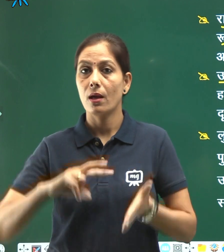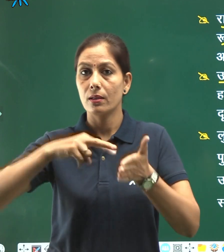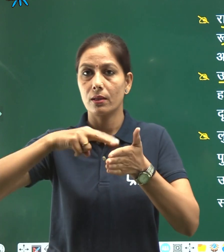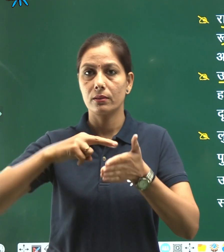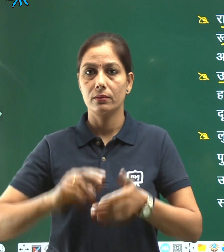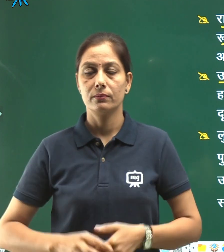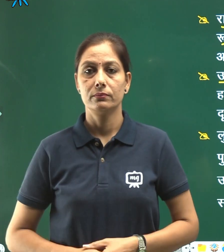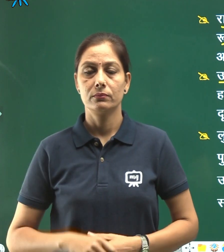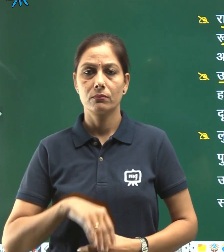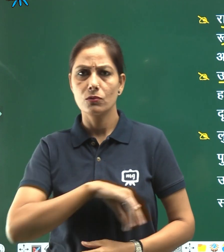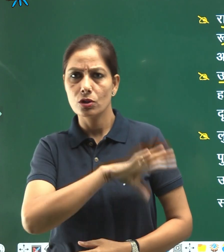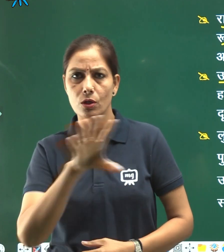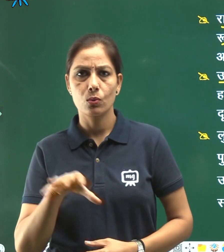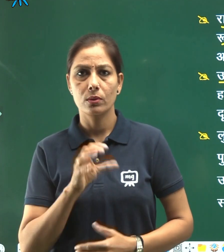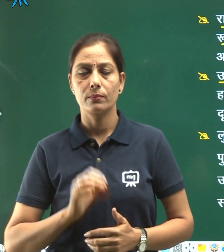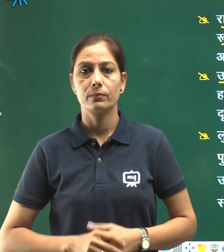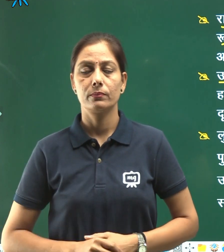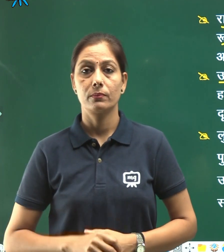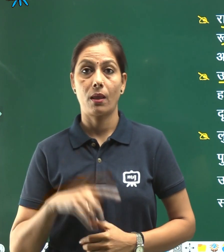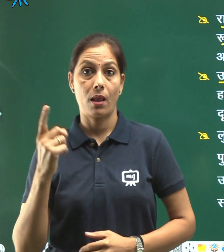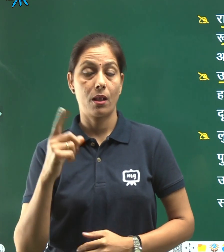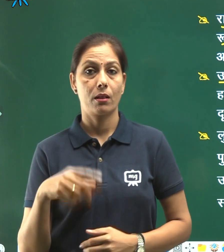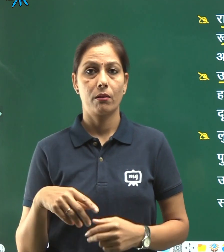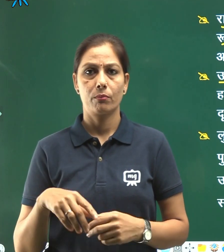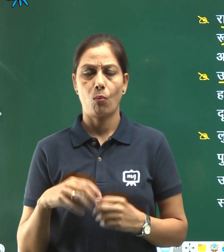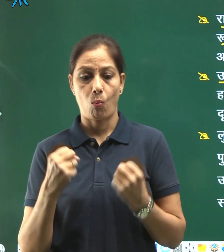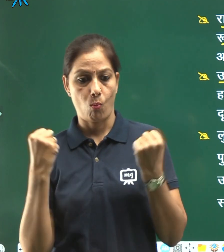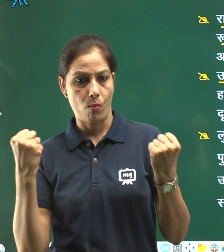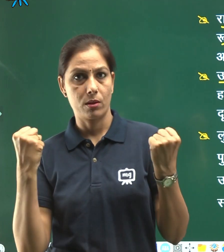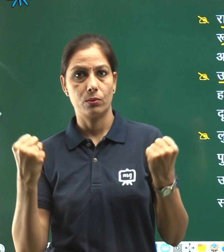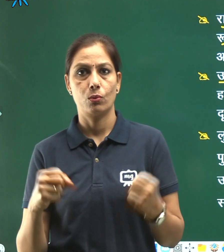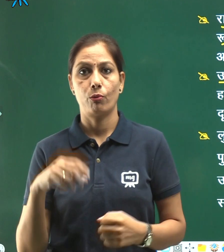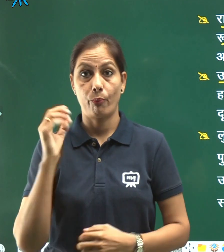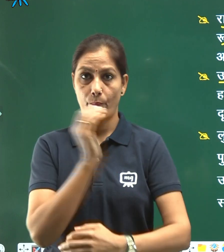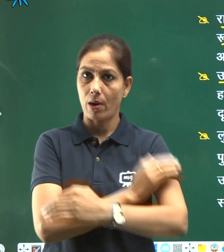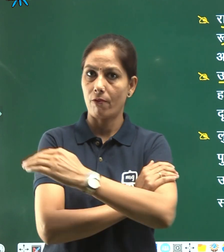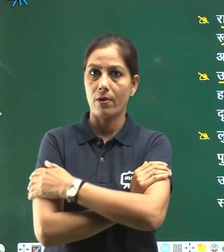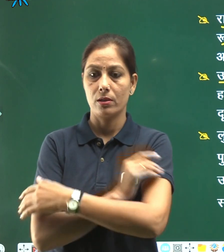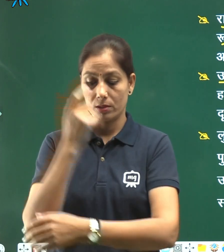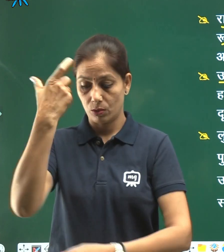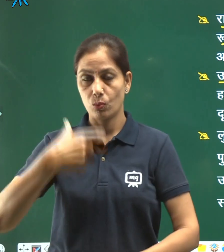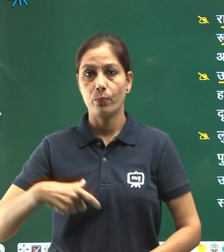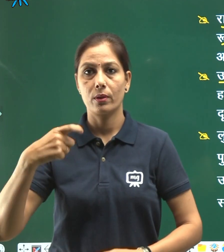अर्थात चारों तरफ एक बहादुर पहलवान के रूप में